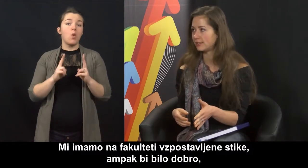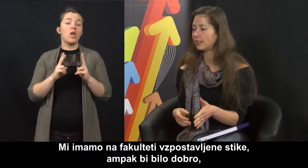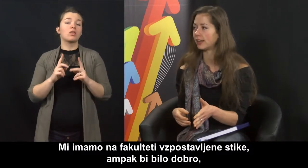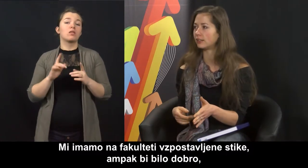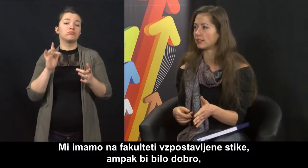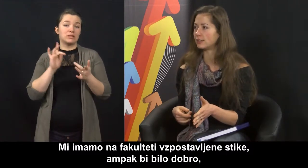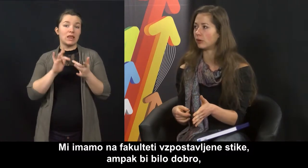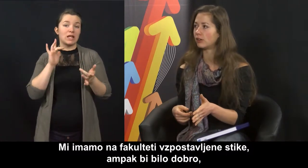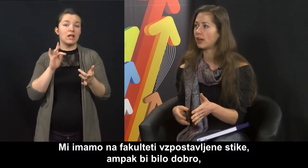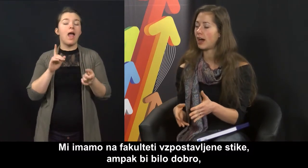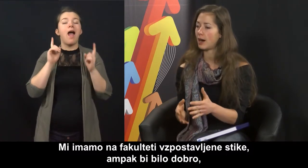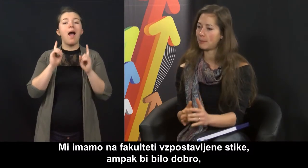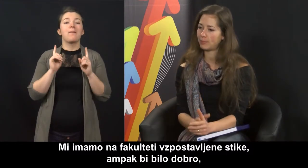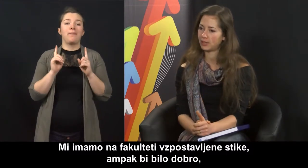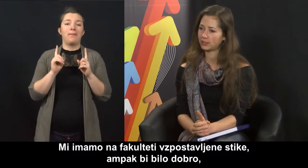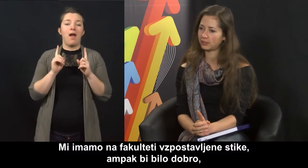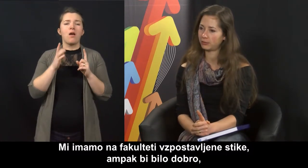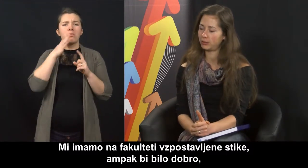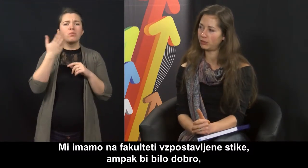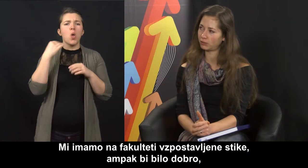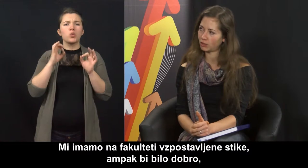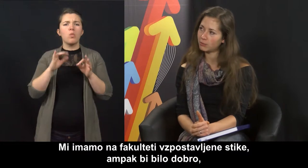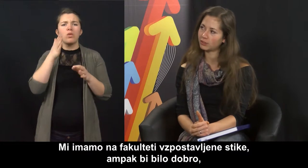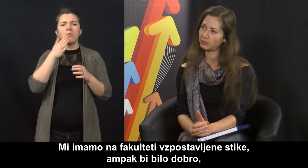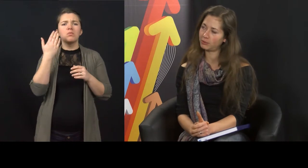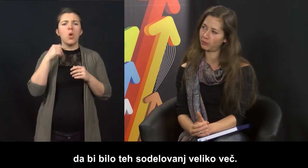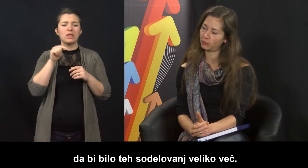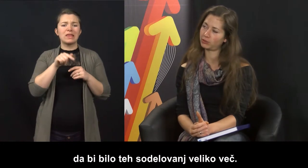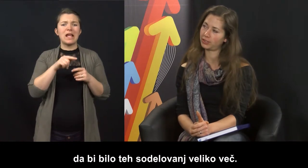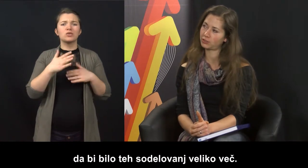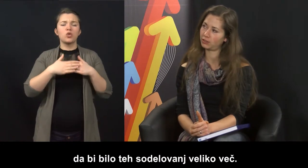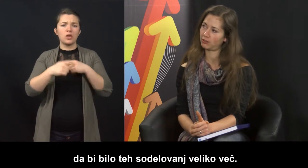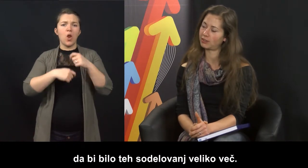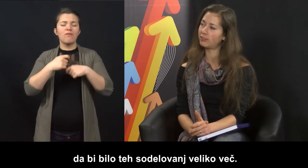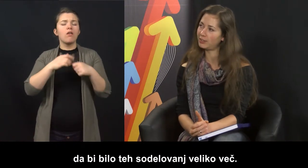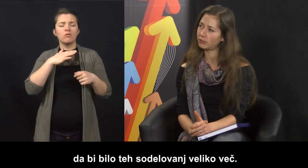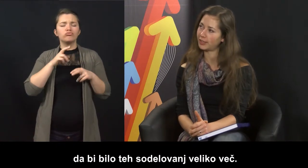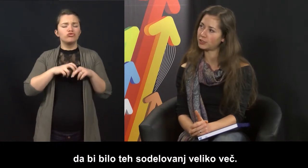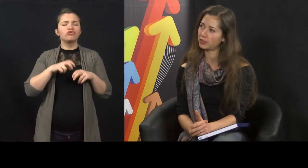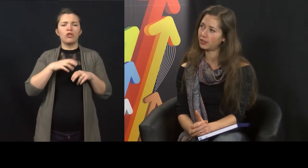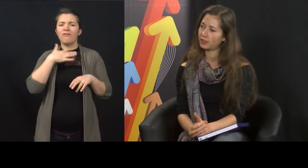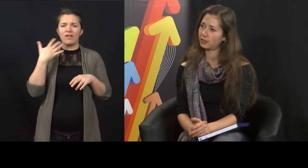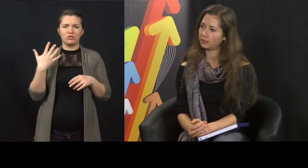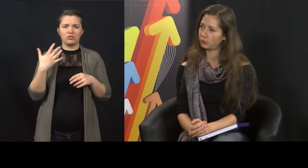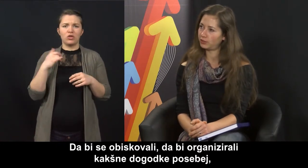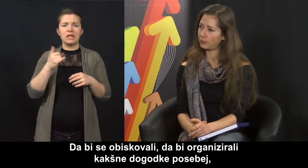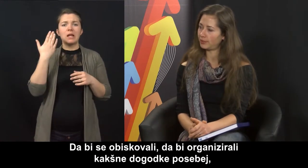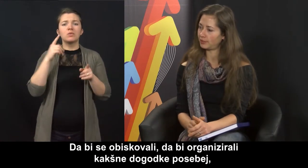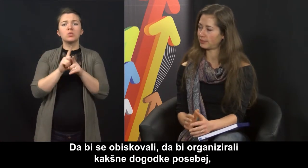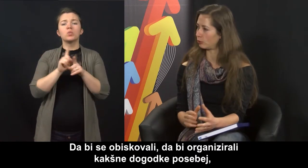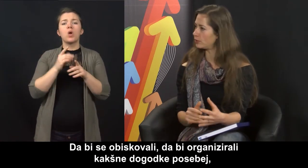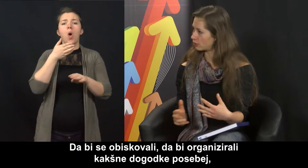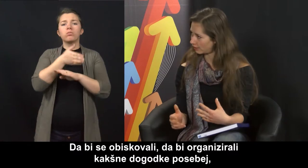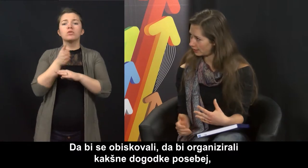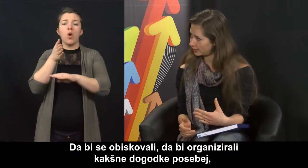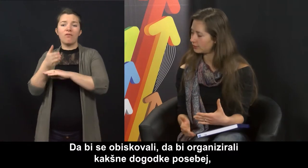vzpostavljene stike, recimo, ampak bi bilo dobro, da bi bilo teh sodelovanj veliko več. In tudi, da bi